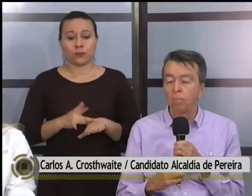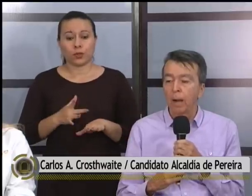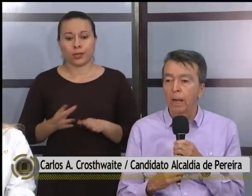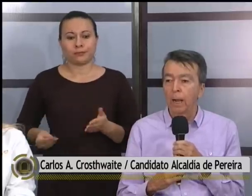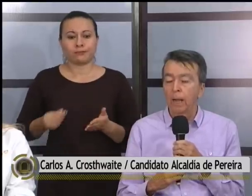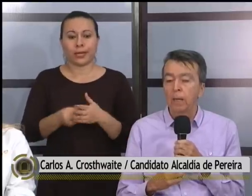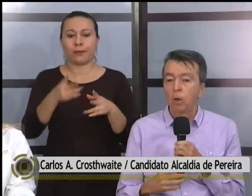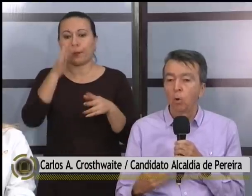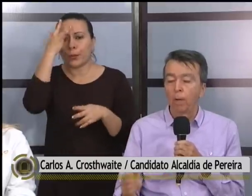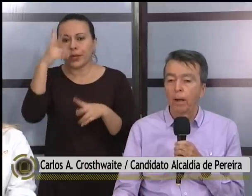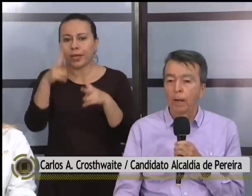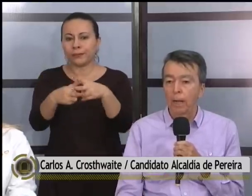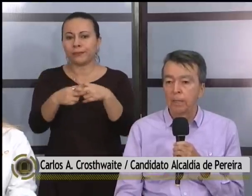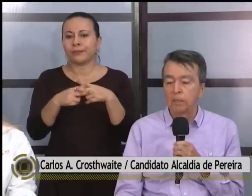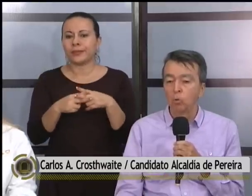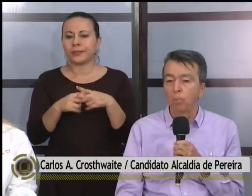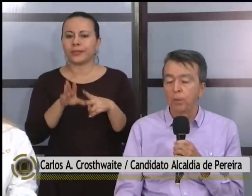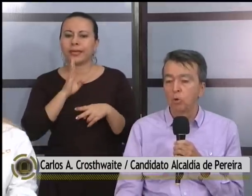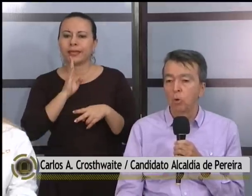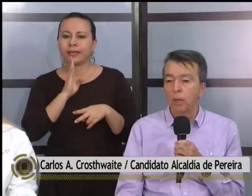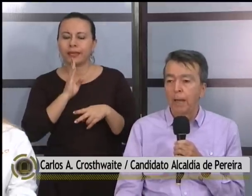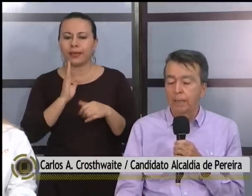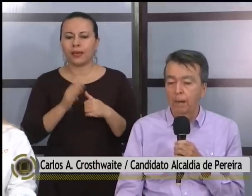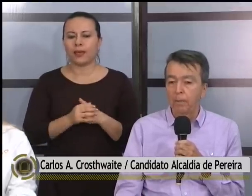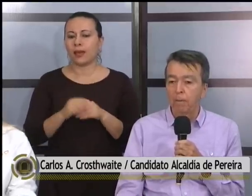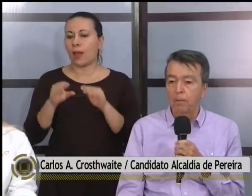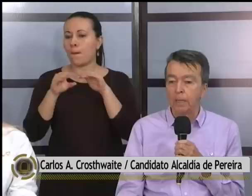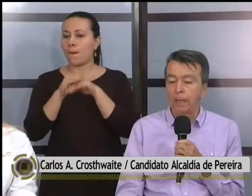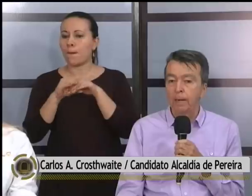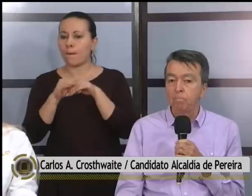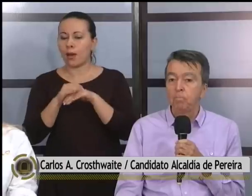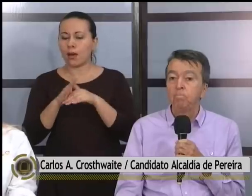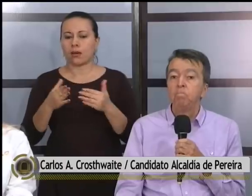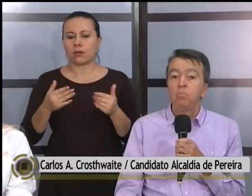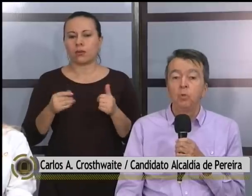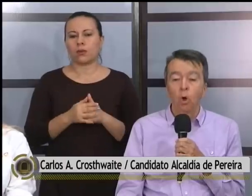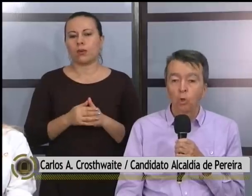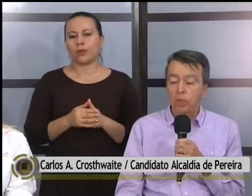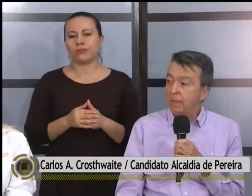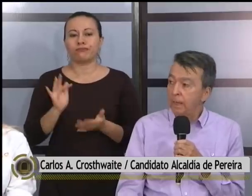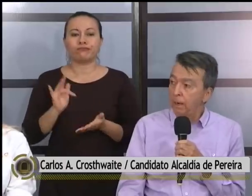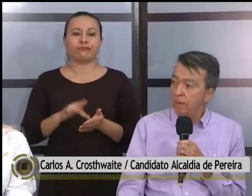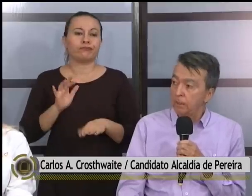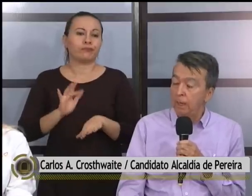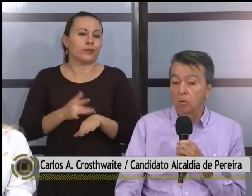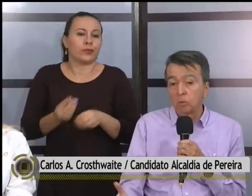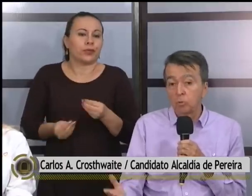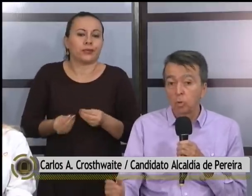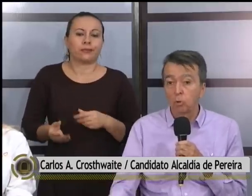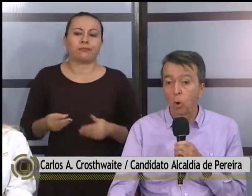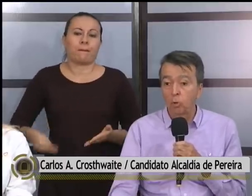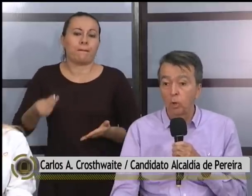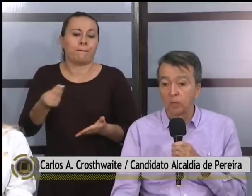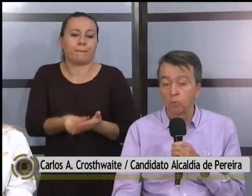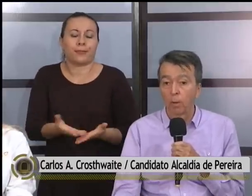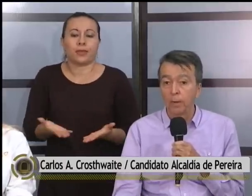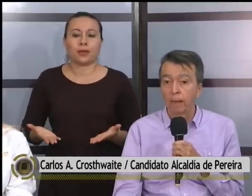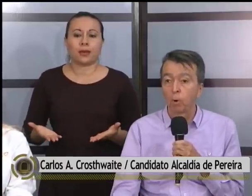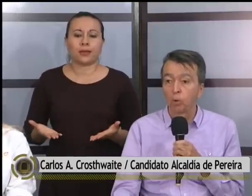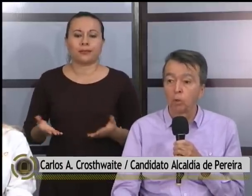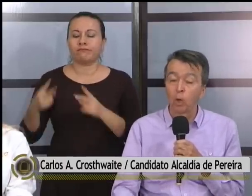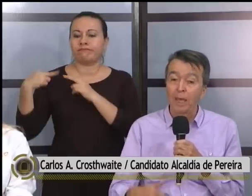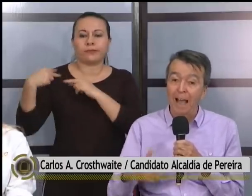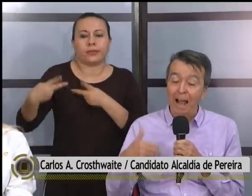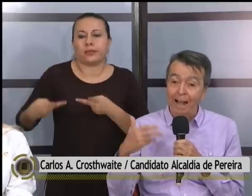adquirieron con la banca de segundo piso a través de Findeter, no tiene cierre financiero, que eso es otro acto de